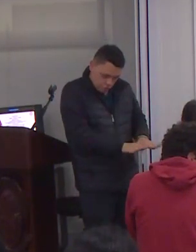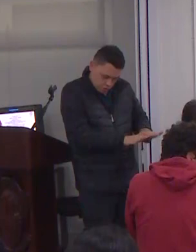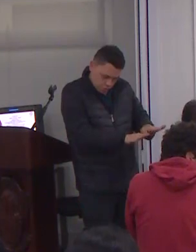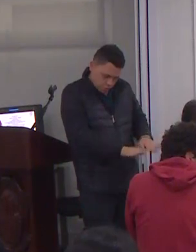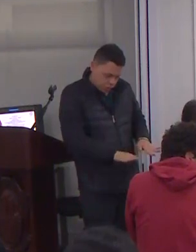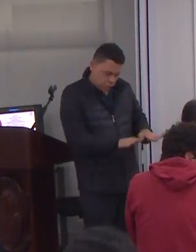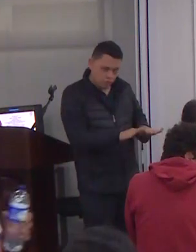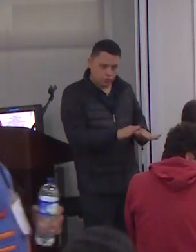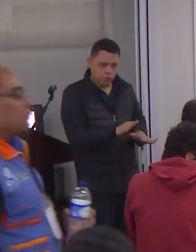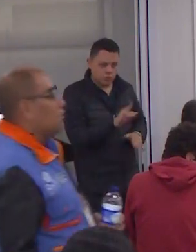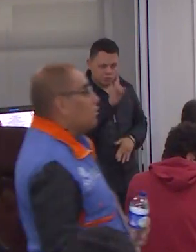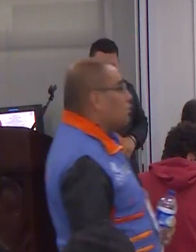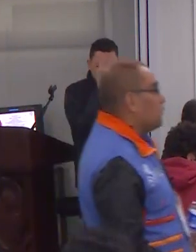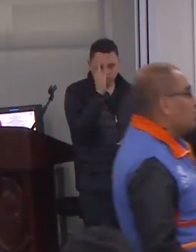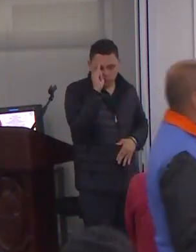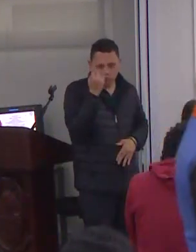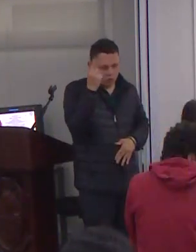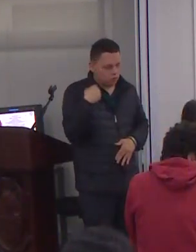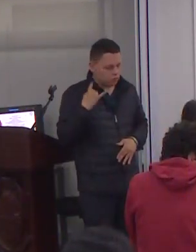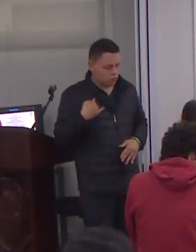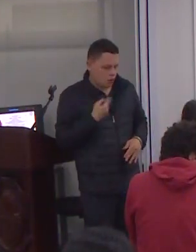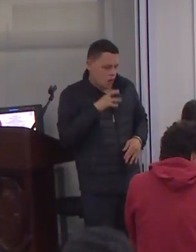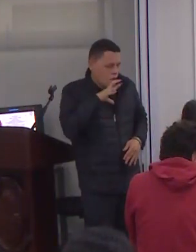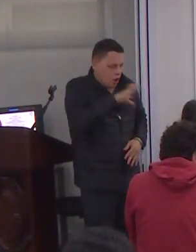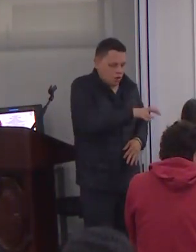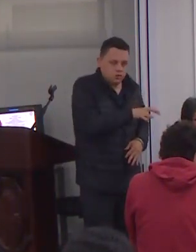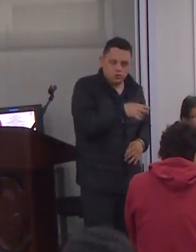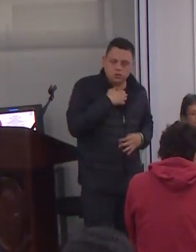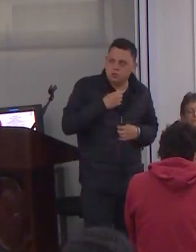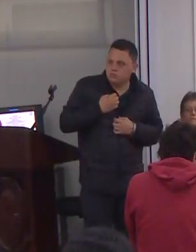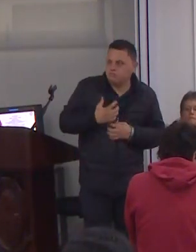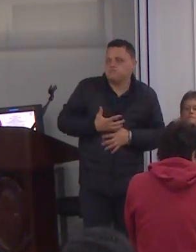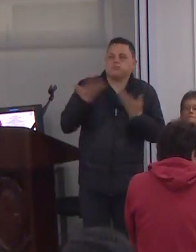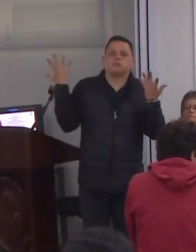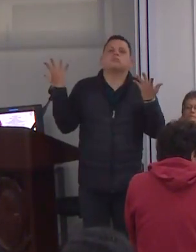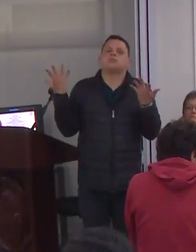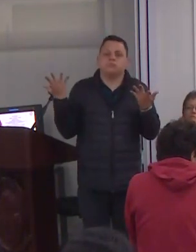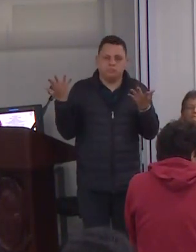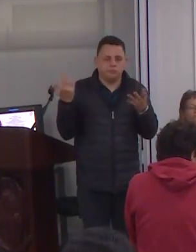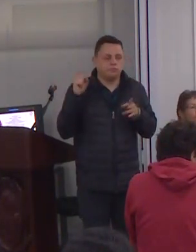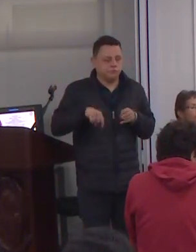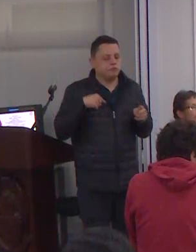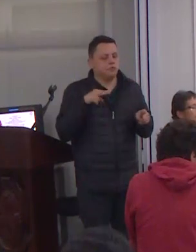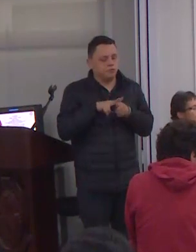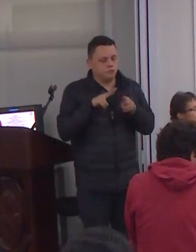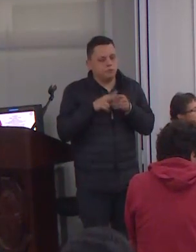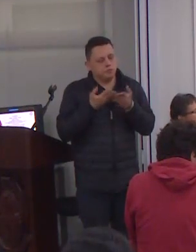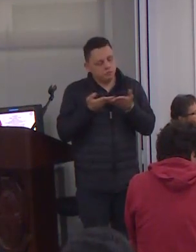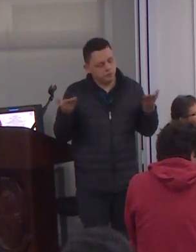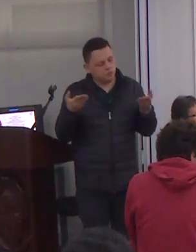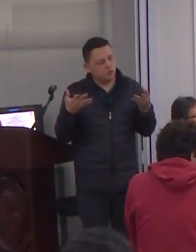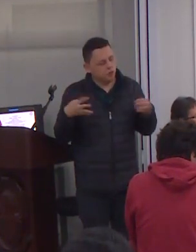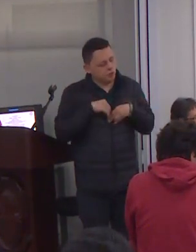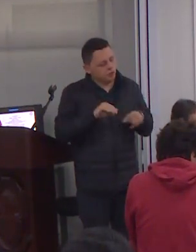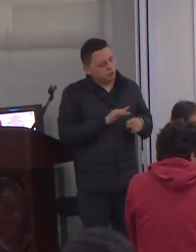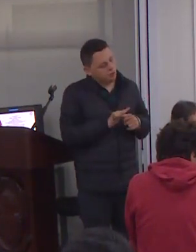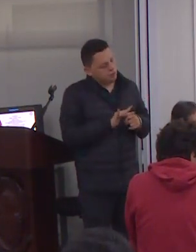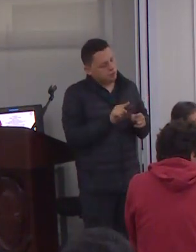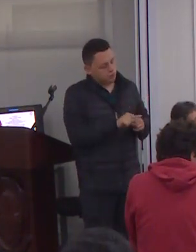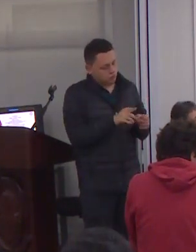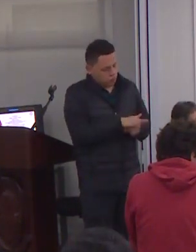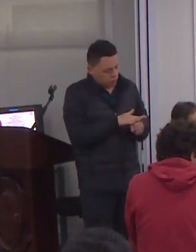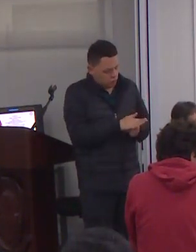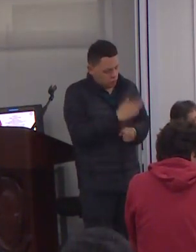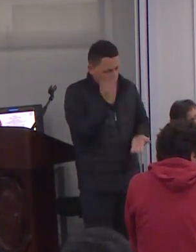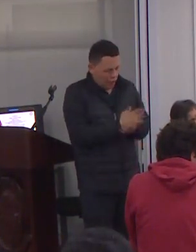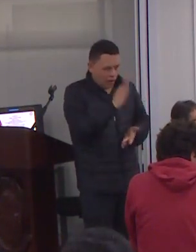imagínense si lo gritamos entonces tenemos que tener herramientas muy puntuales a la hora de hacer intervención en crisis